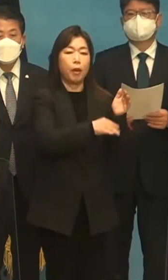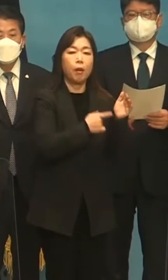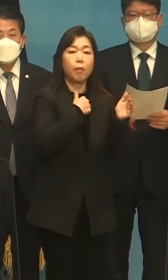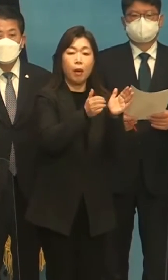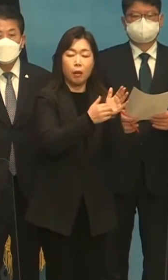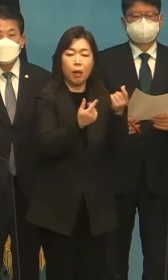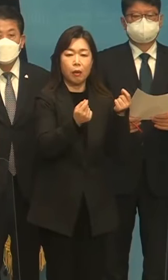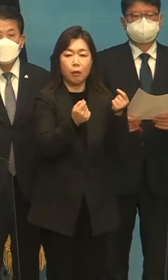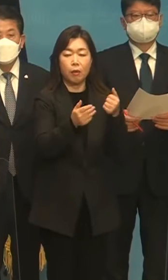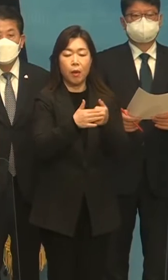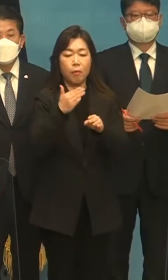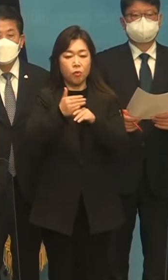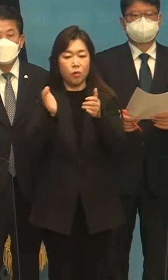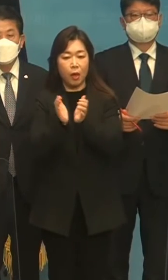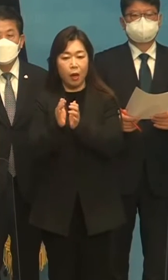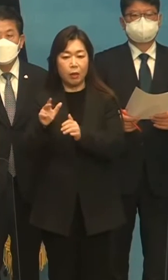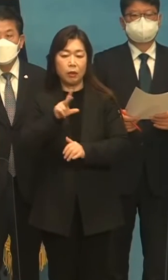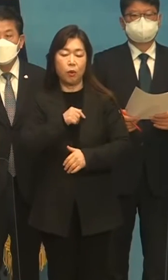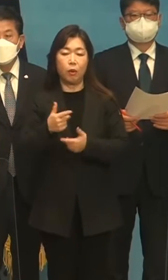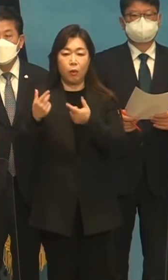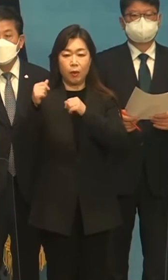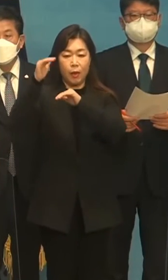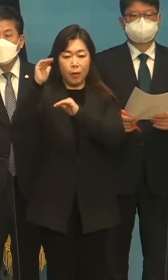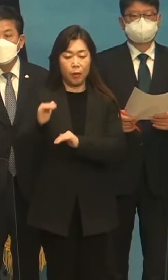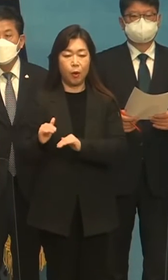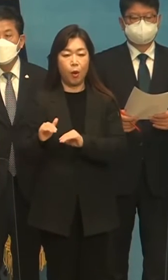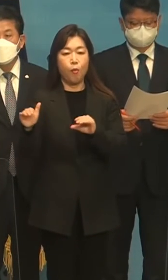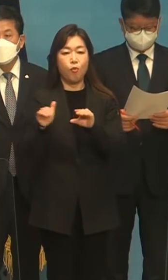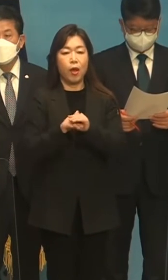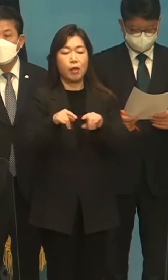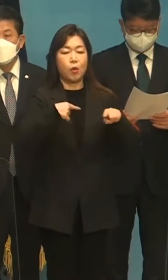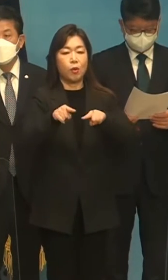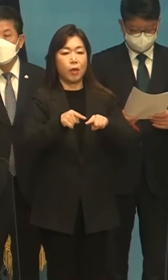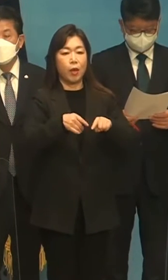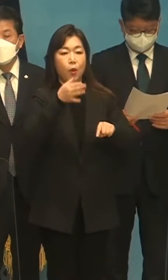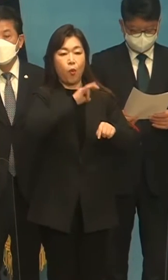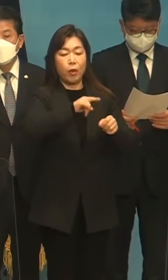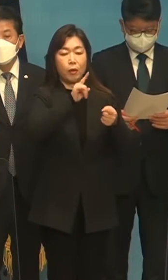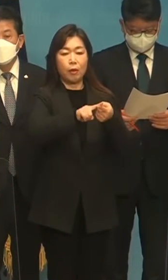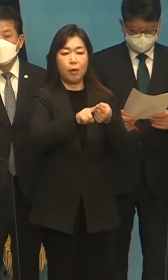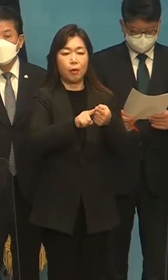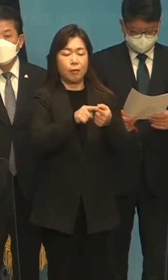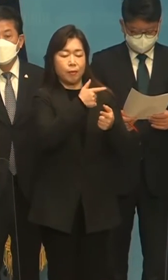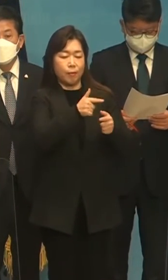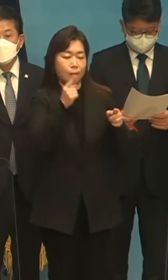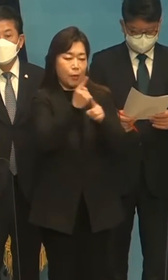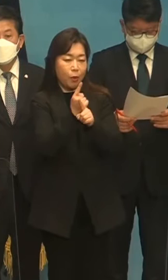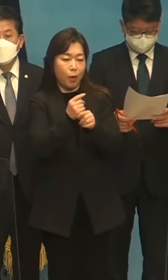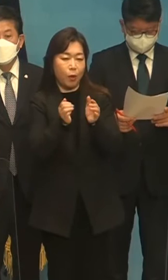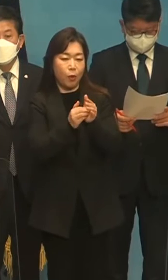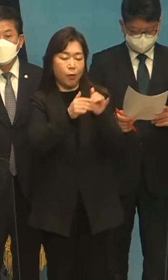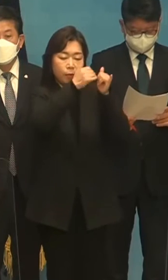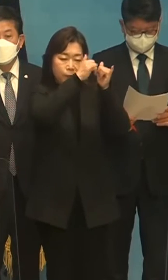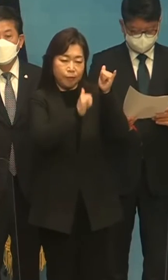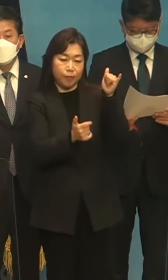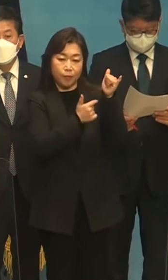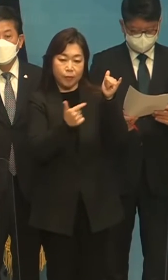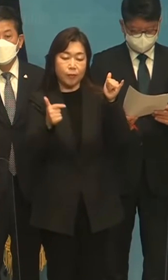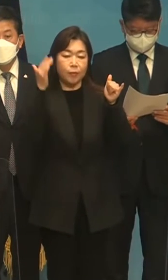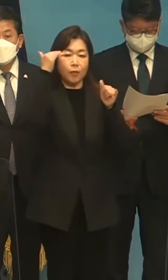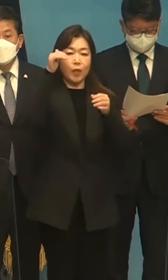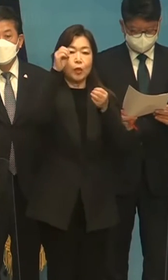더불어민주당 국회의원들은 아래와 같이 문화재 정책, 국립공원 정책의 대전환을 통해 유구한 역사의